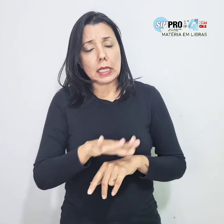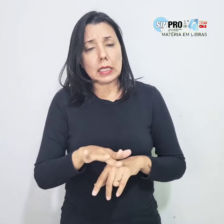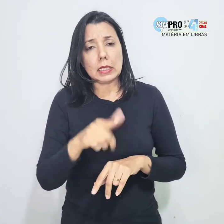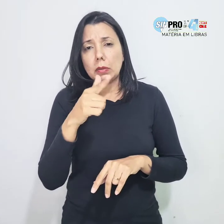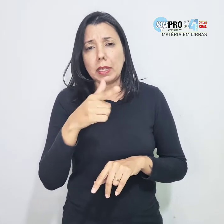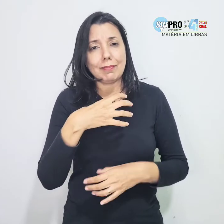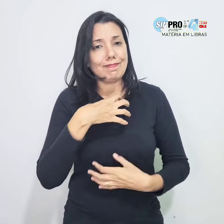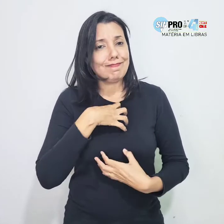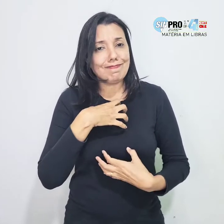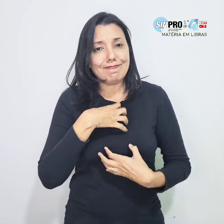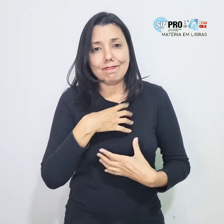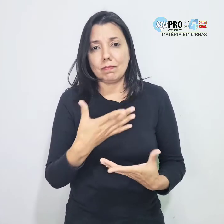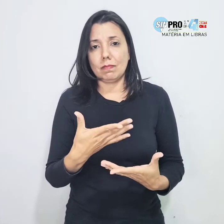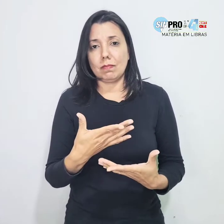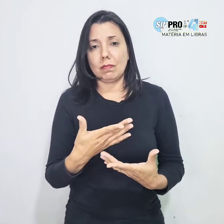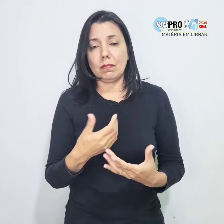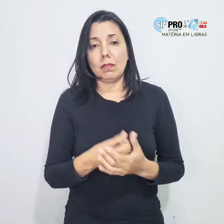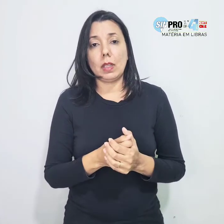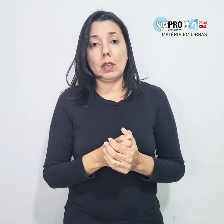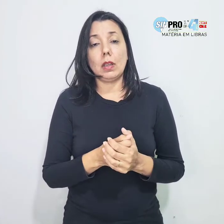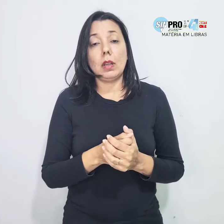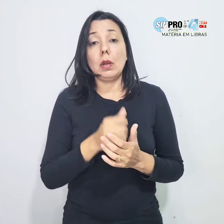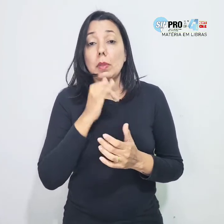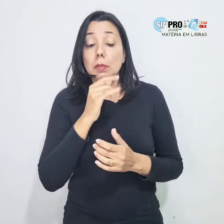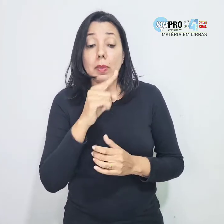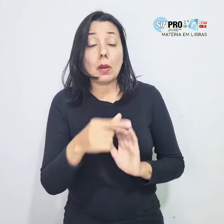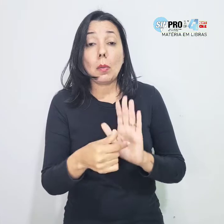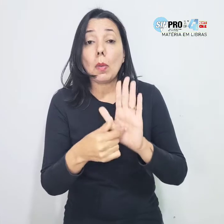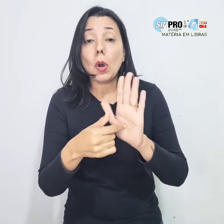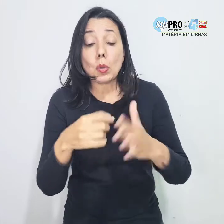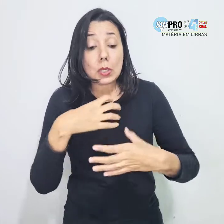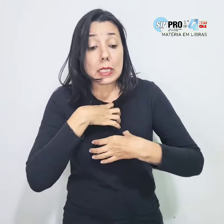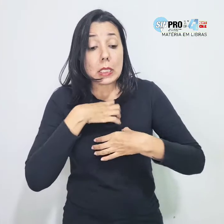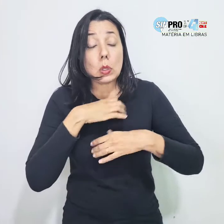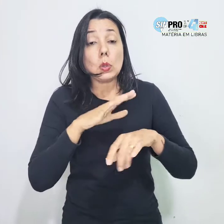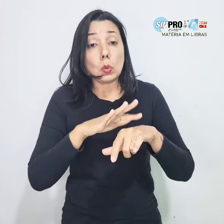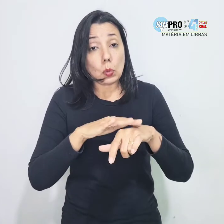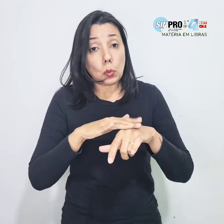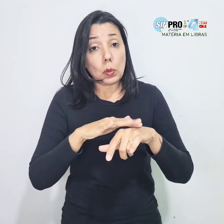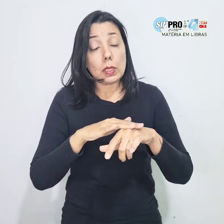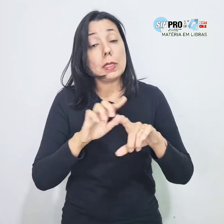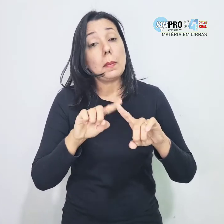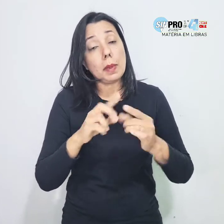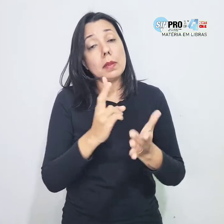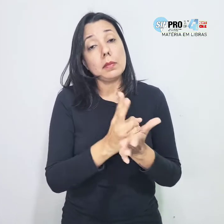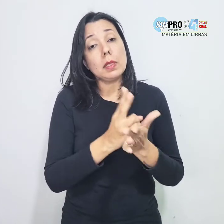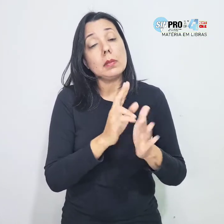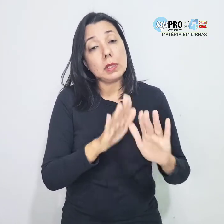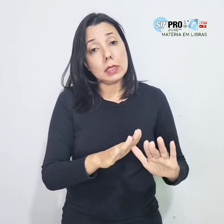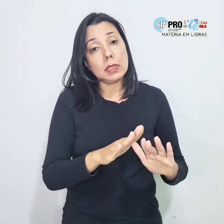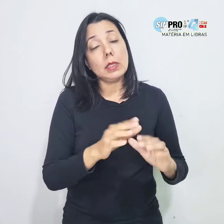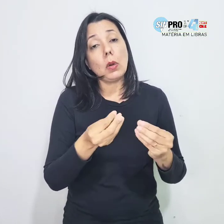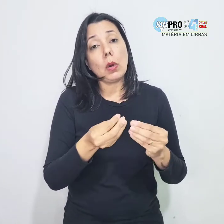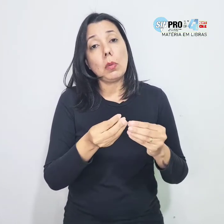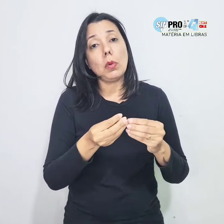assintomáticas. Elas podem não estar apresentando sintomas da doença e, mesmo assim, agindo como propagadoras